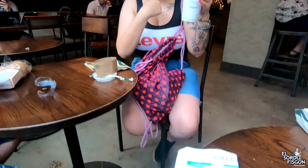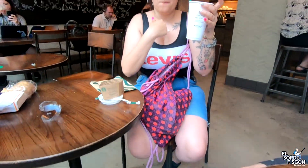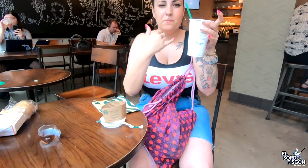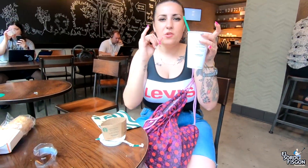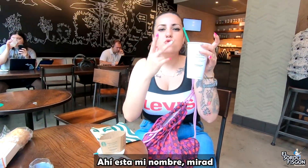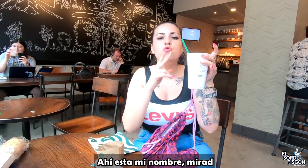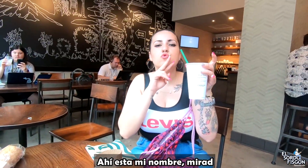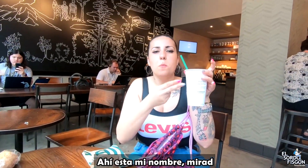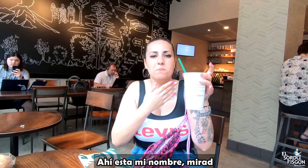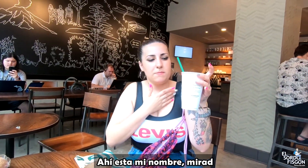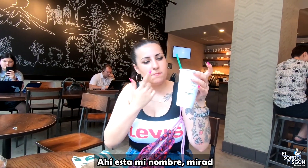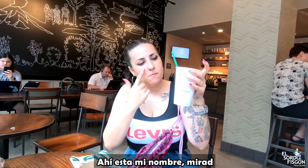Ahí está mi nombre, mirad.